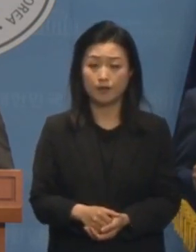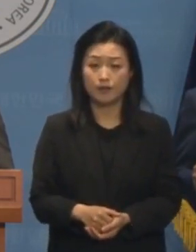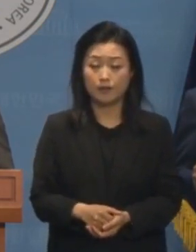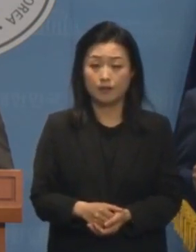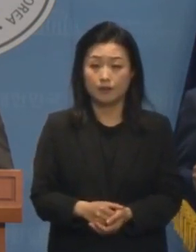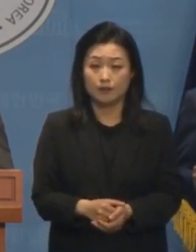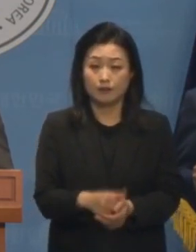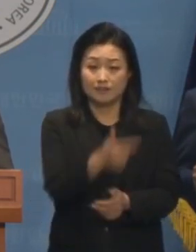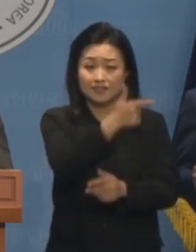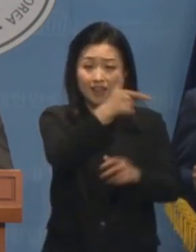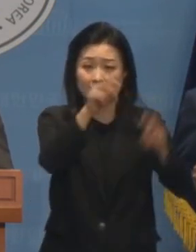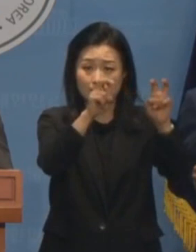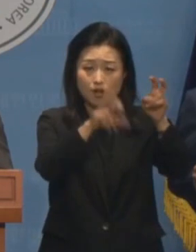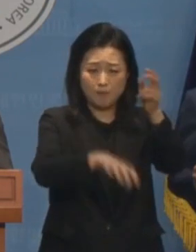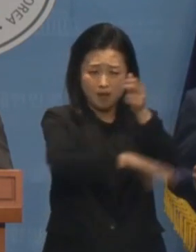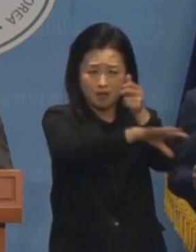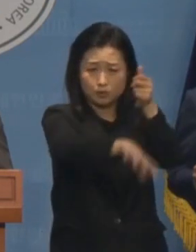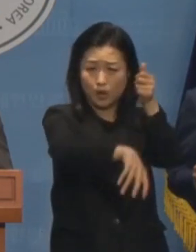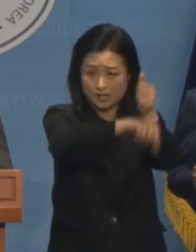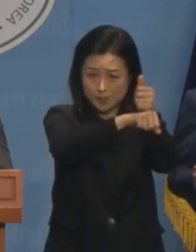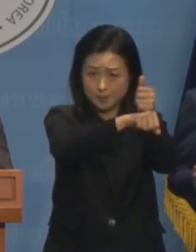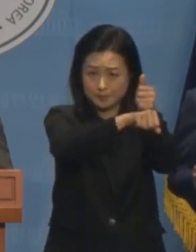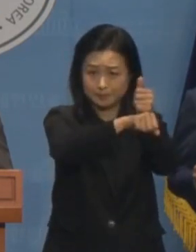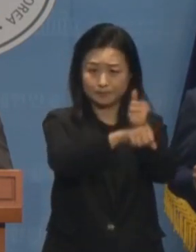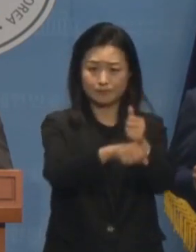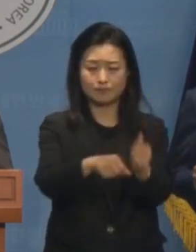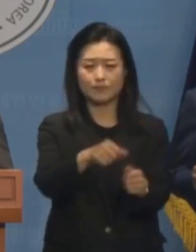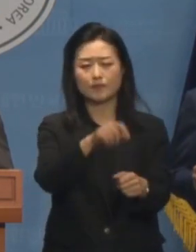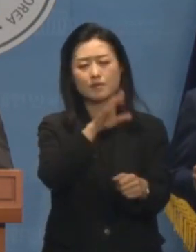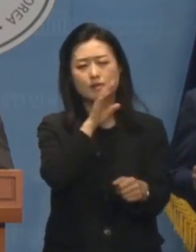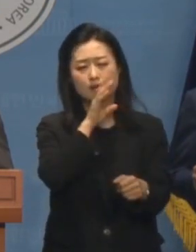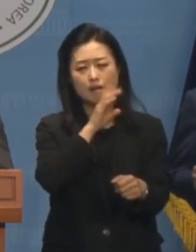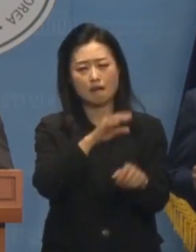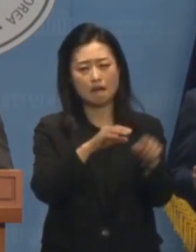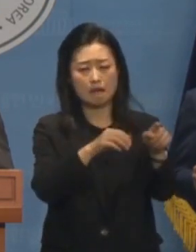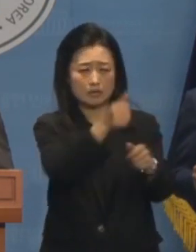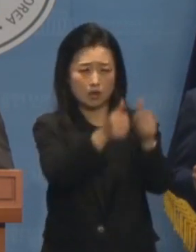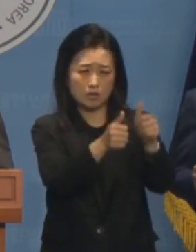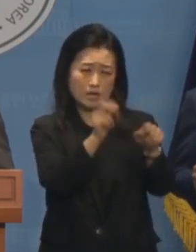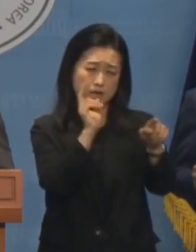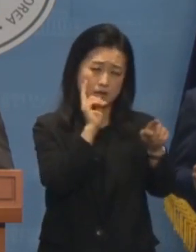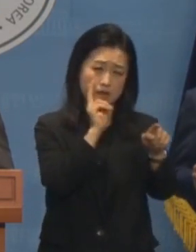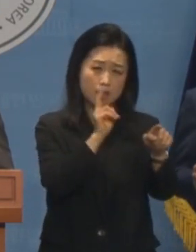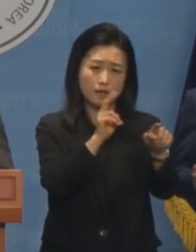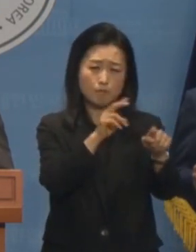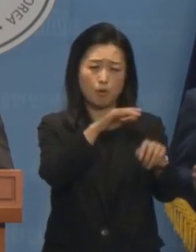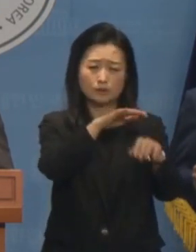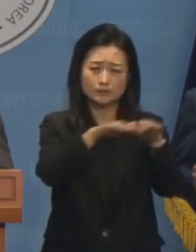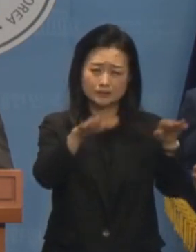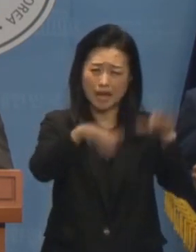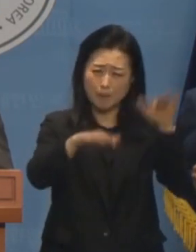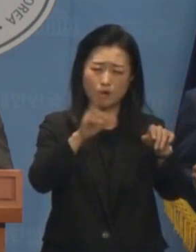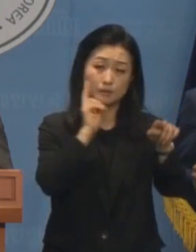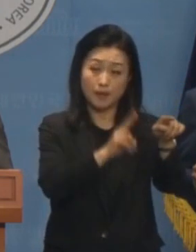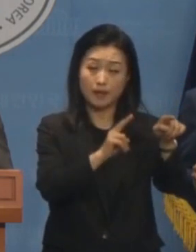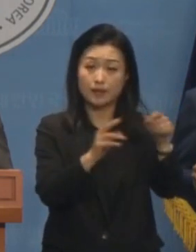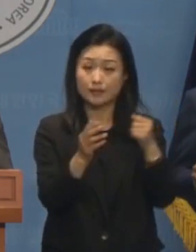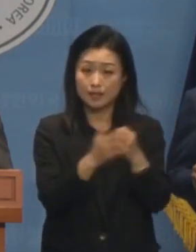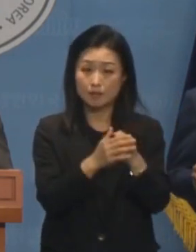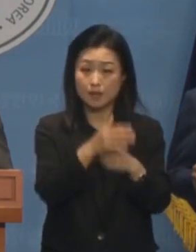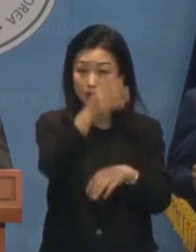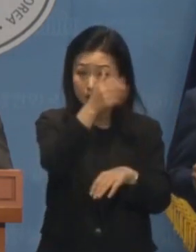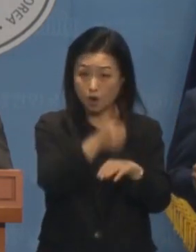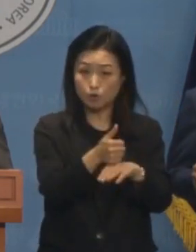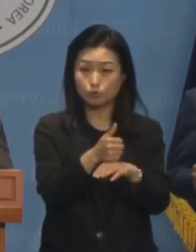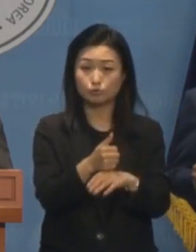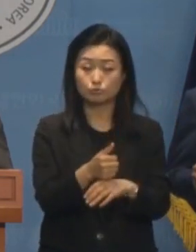거대 플랫폼 기업의 독과점, 불공정 행위를 자율규제, 사후 규제로 대처하겠다는